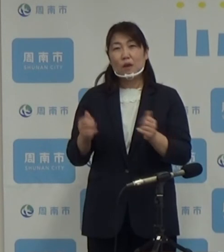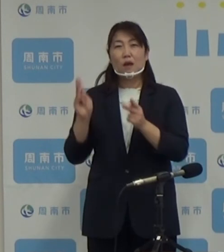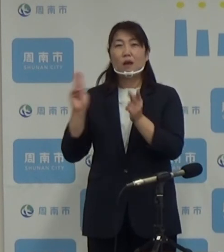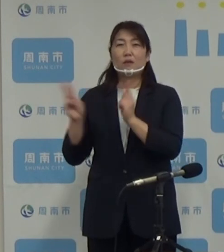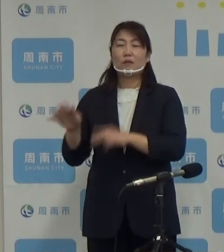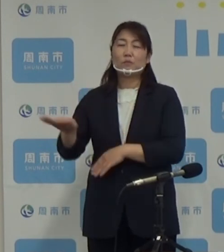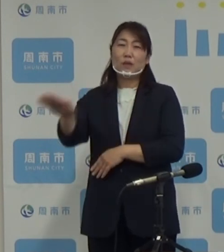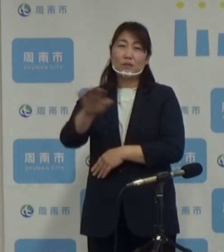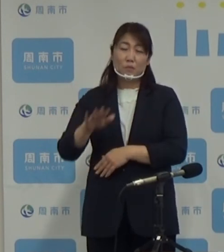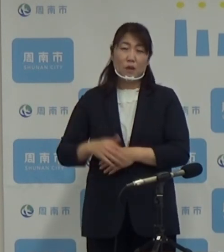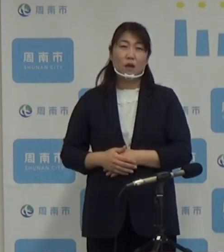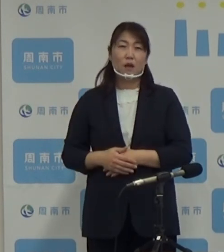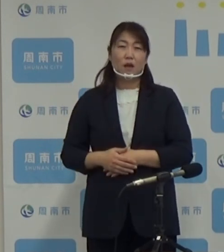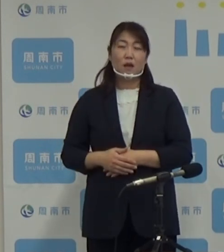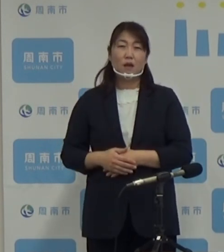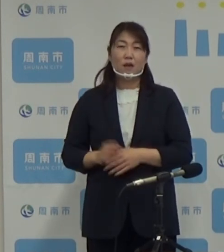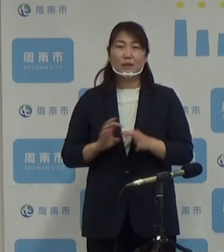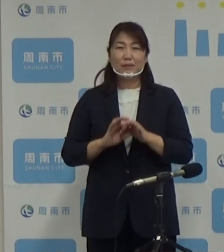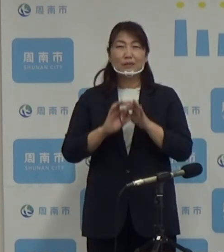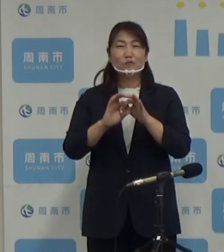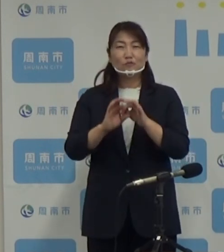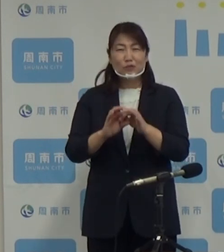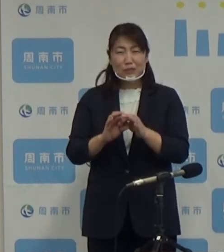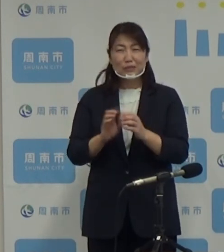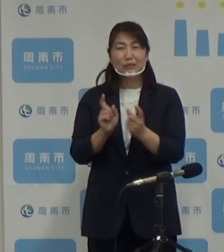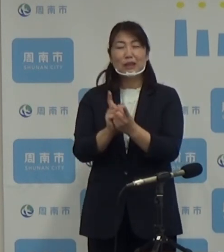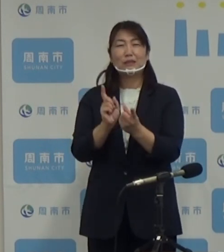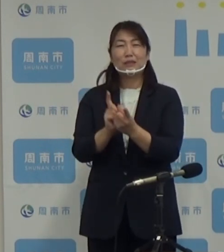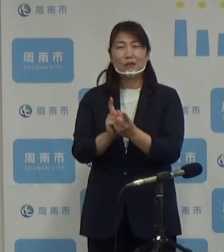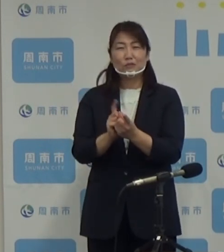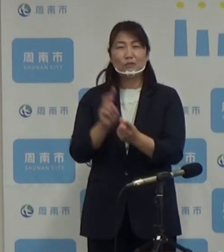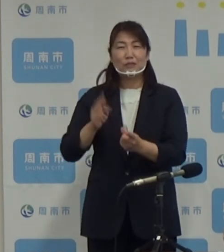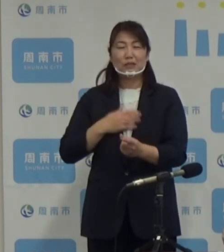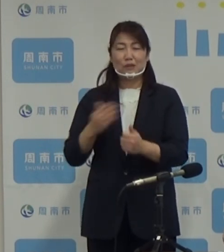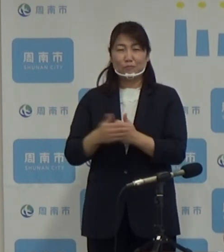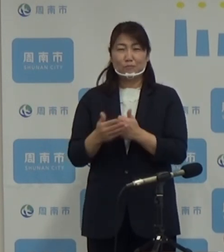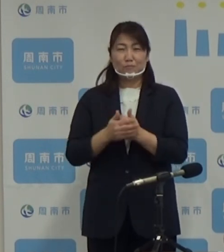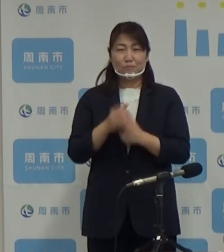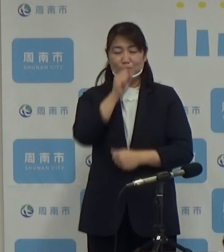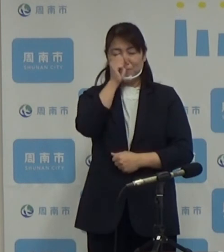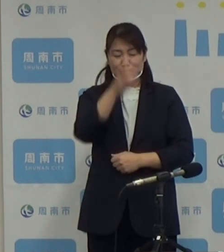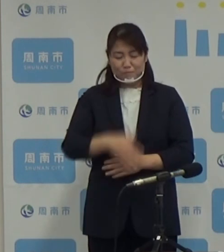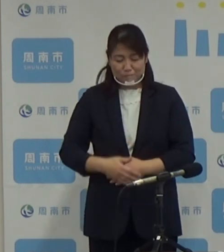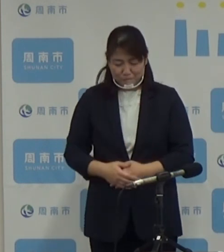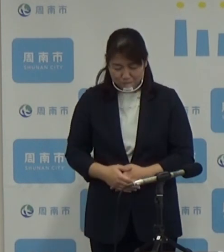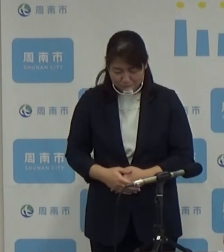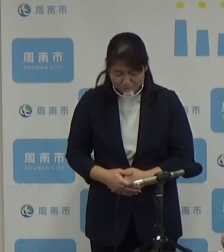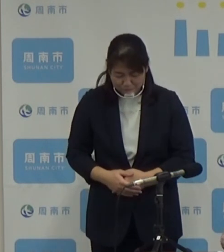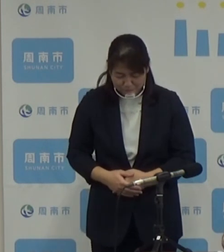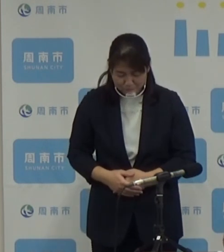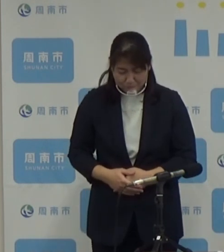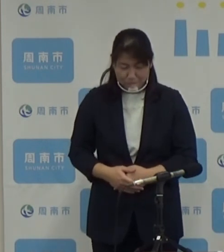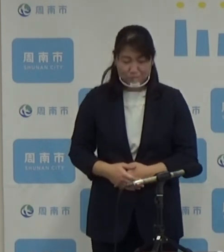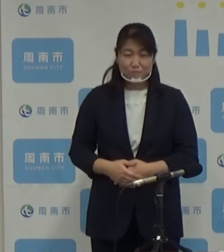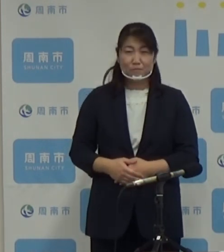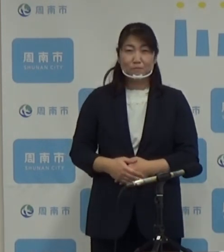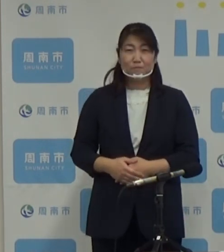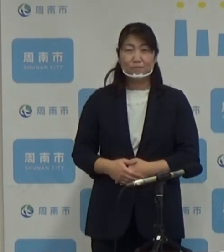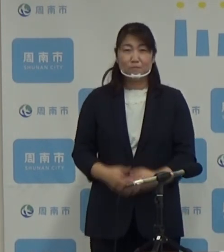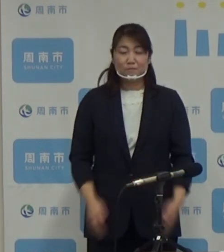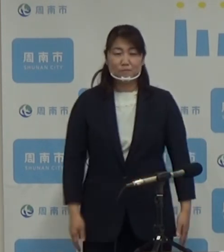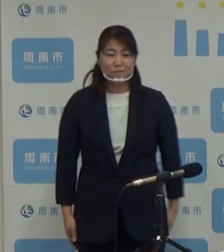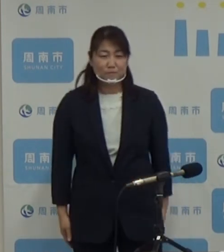事業者の皆様引き続きの感染対策にご理解ご協力をよろしくお願い致します